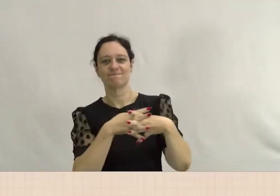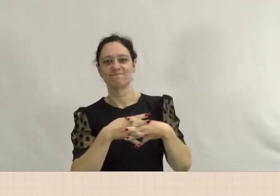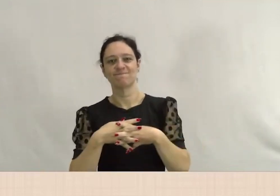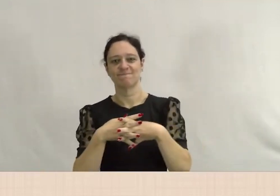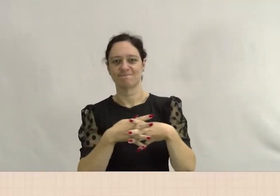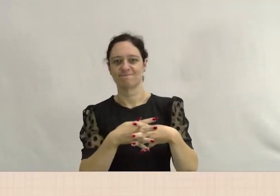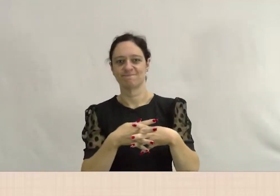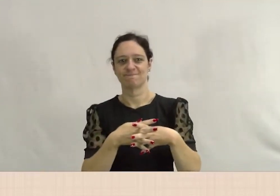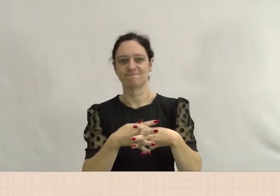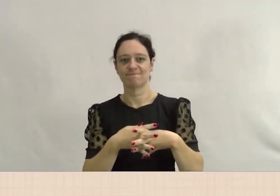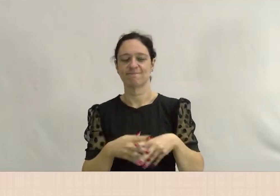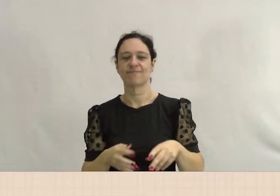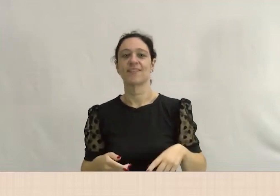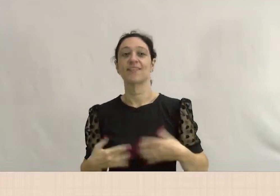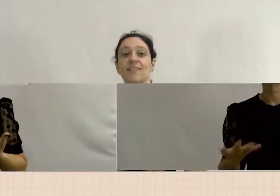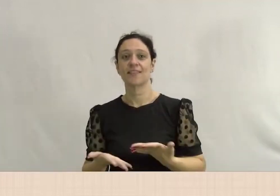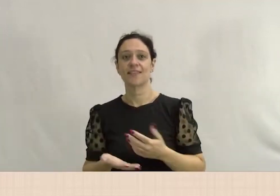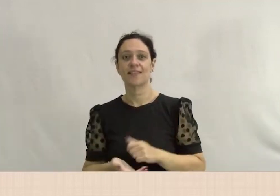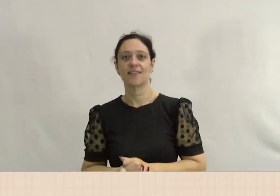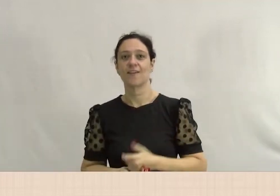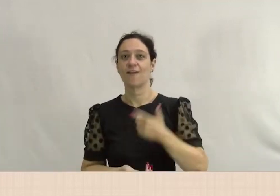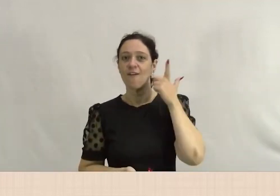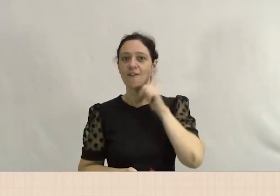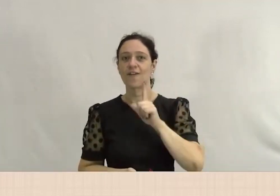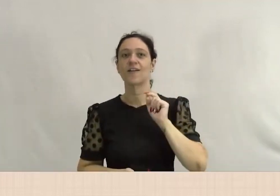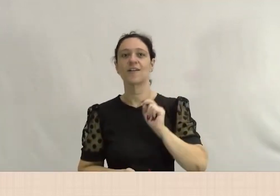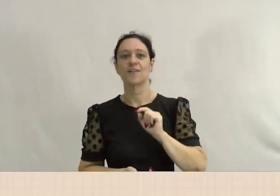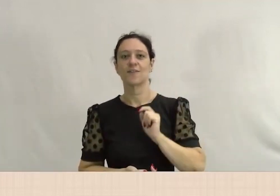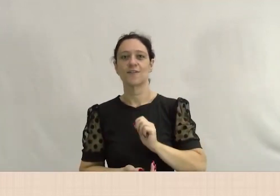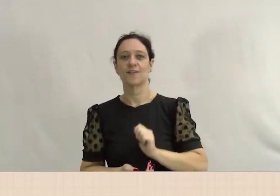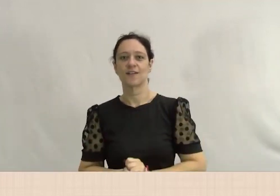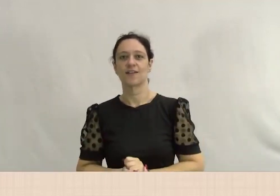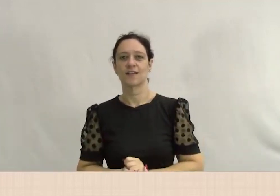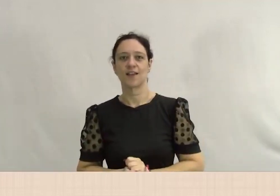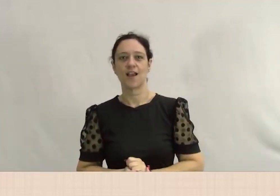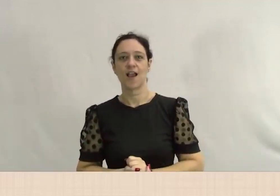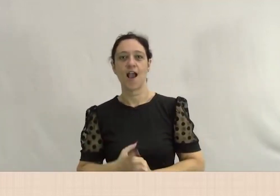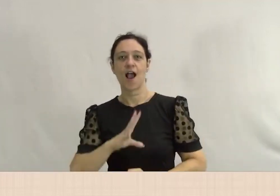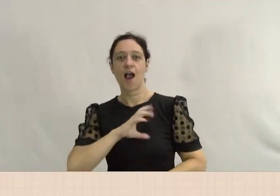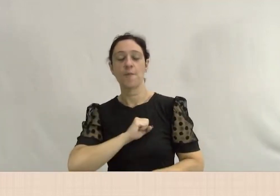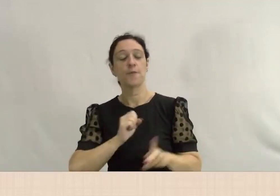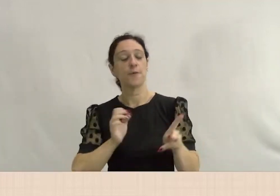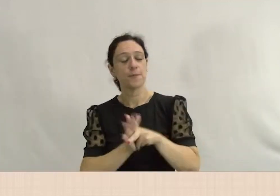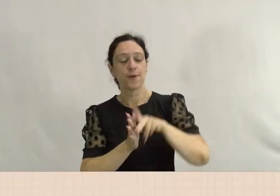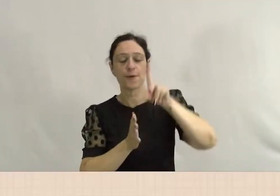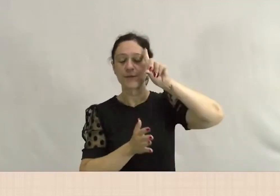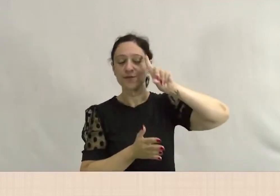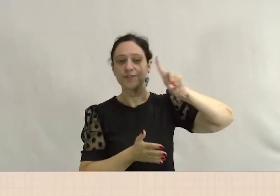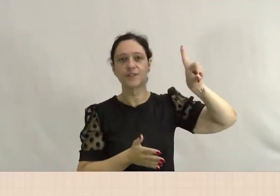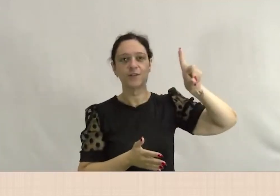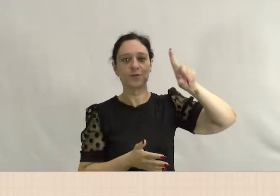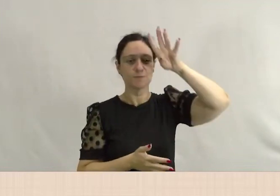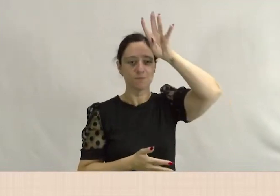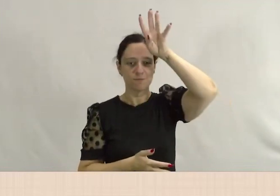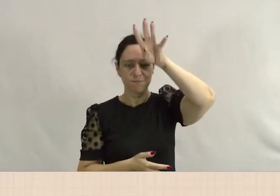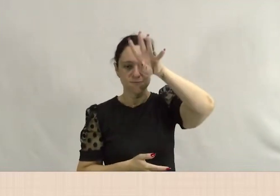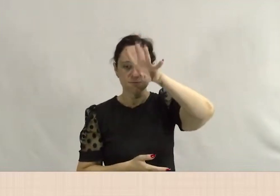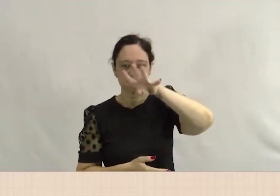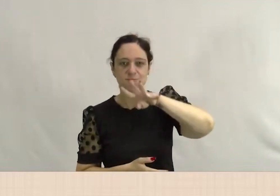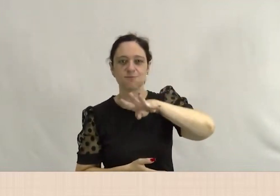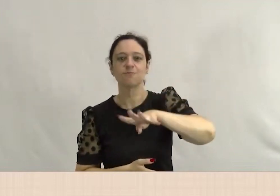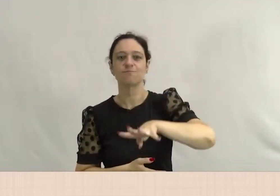E Deus vai obter, irmãos, o amor de Deus como fios verticais,